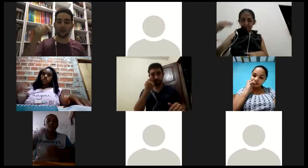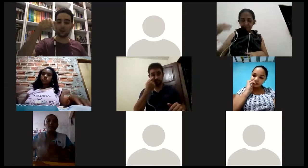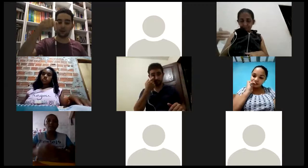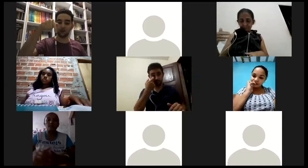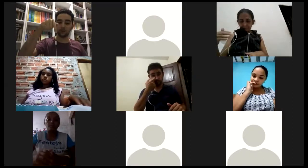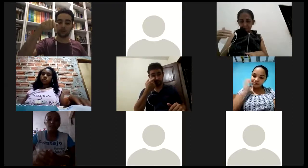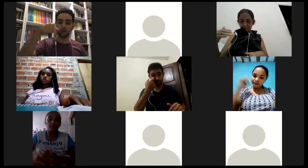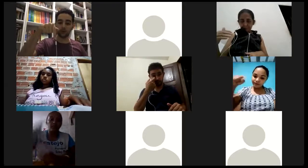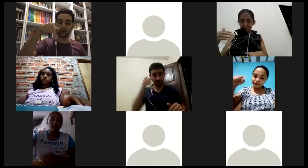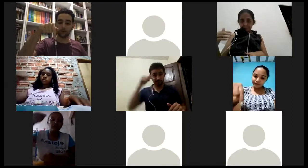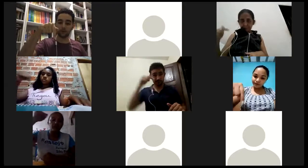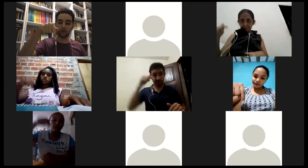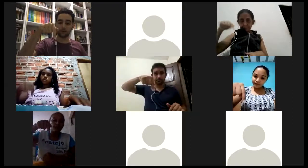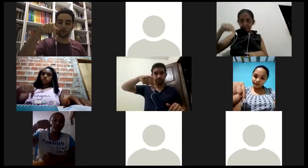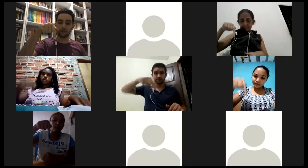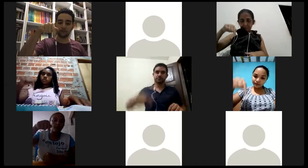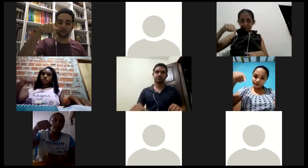Aqui, eu aponto para aqui.